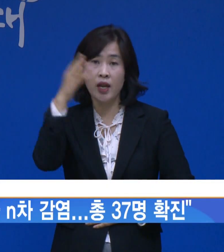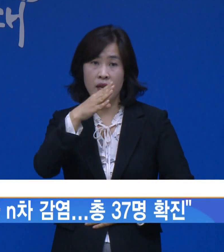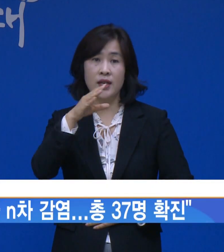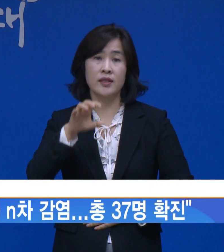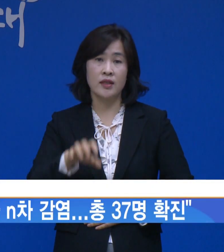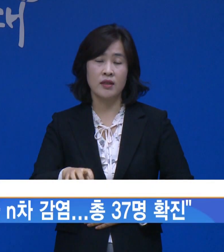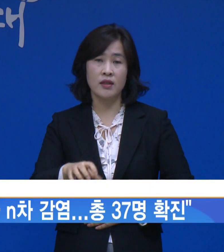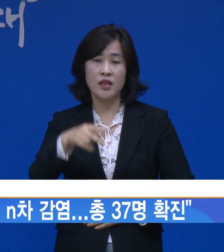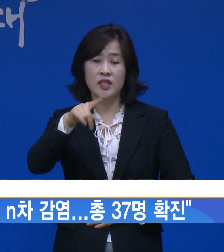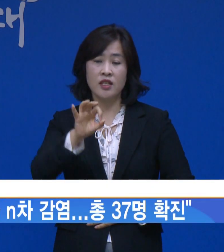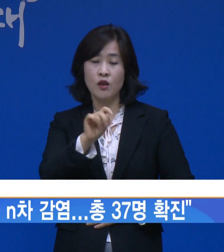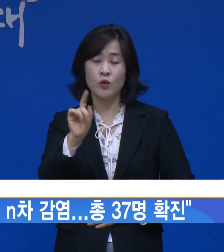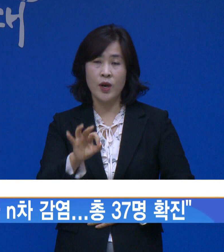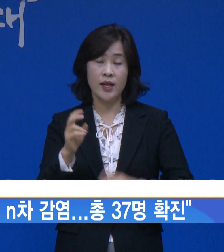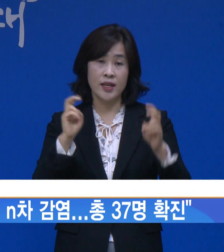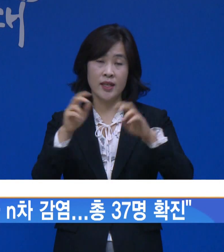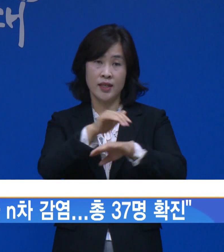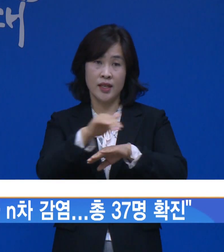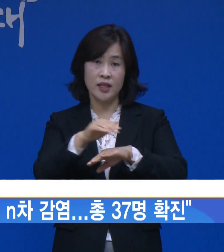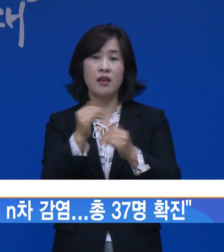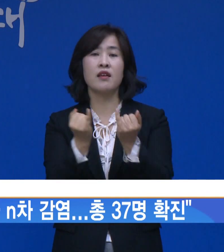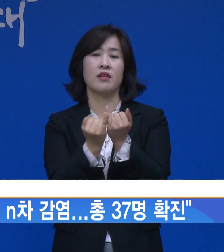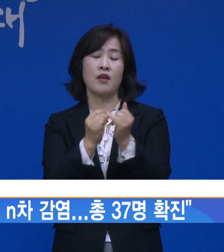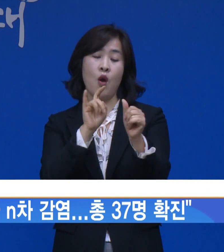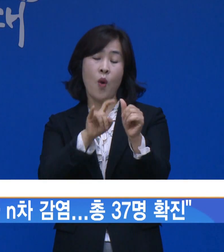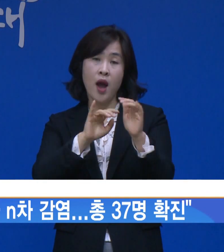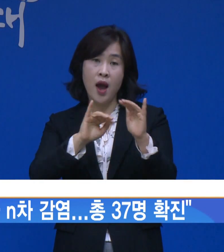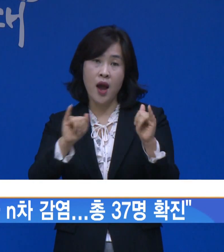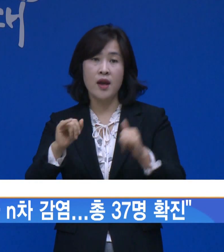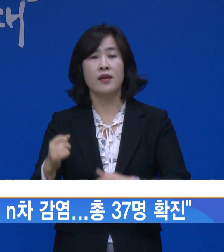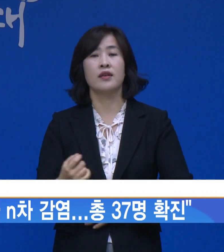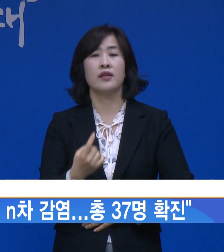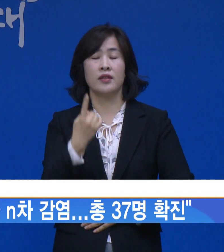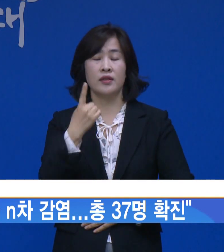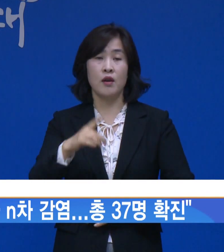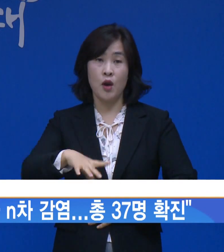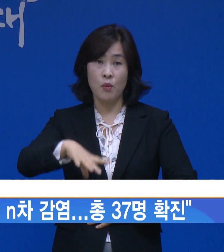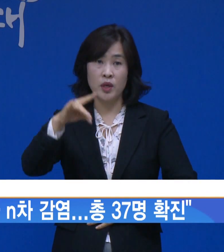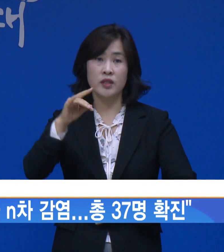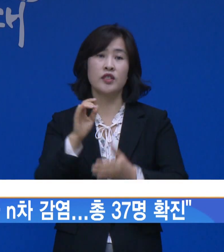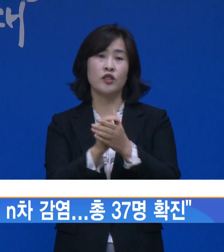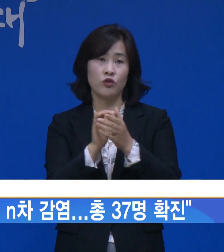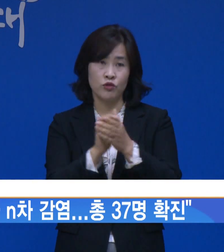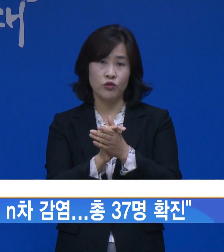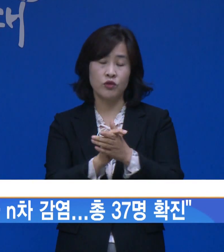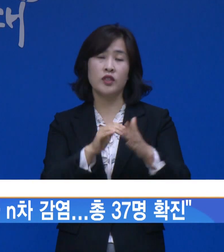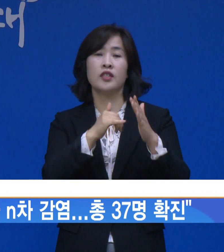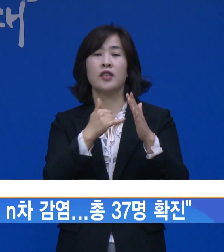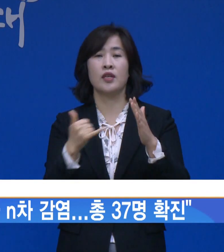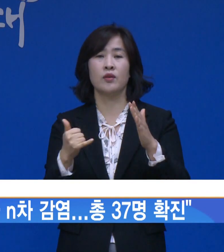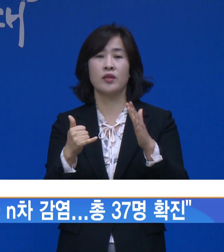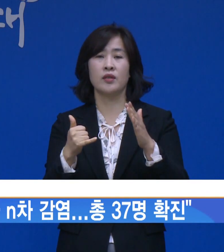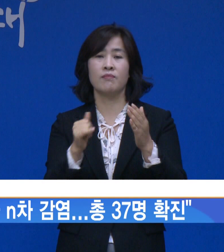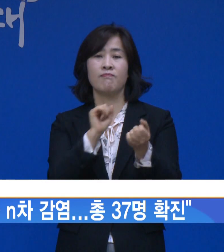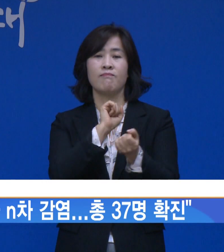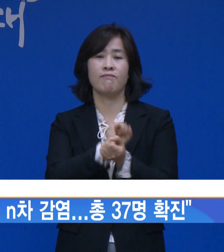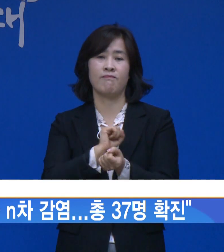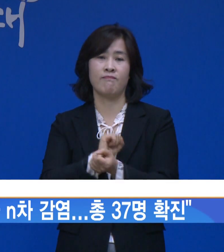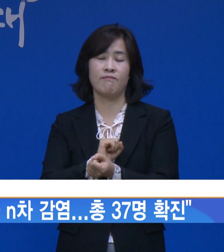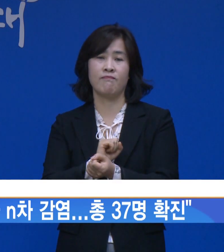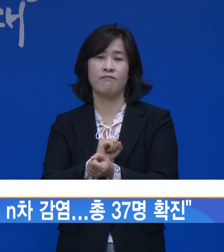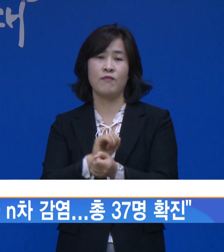광양시에서는 선광기업에 근무하는 여성 확진자에 의해 먼저 동료와 가족이